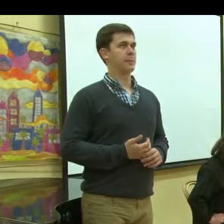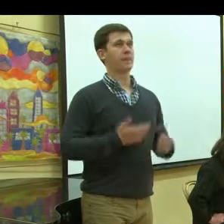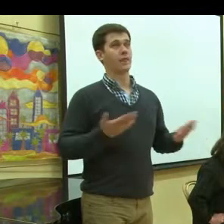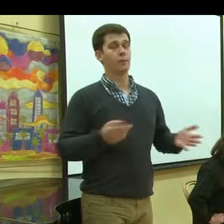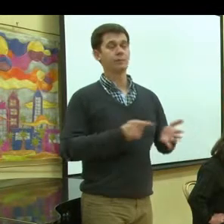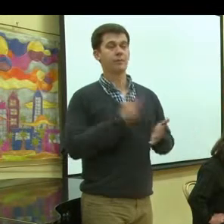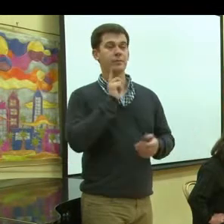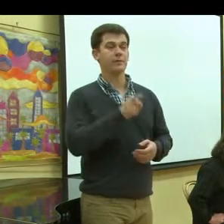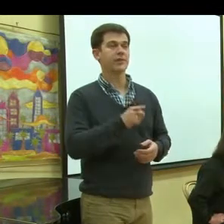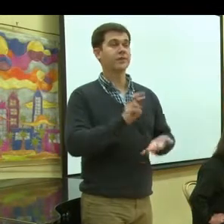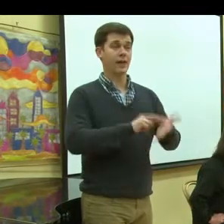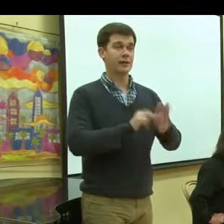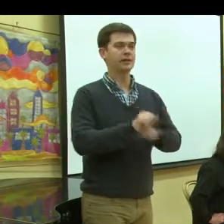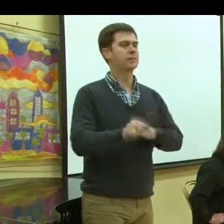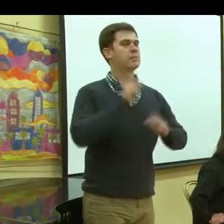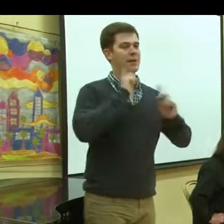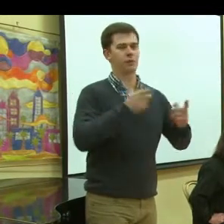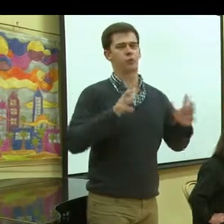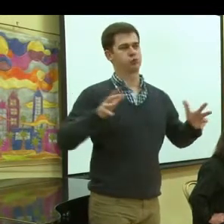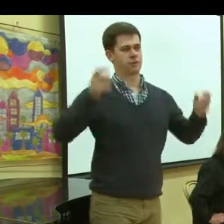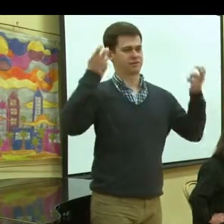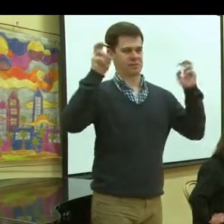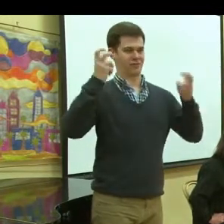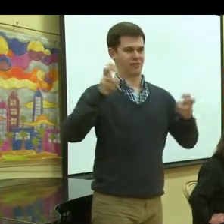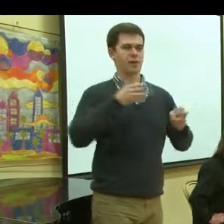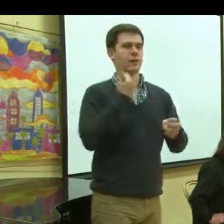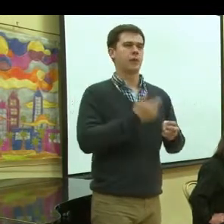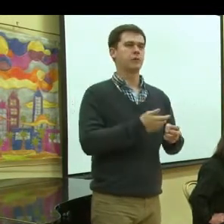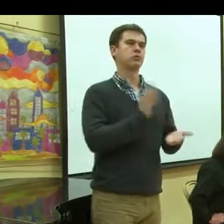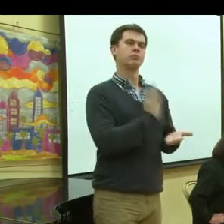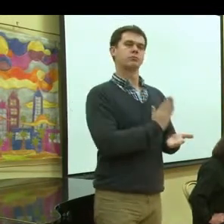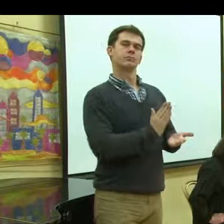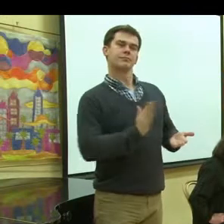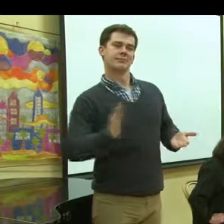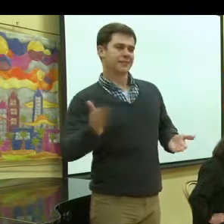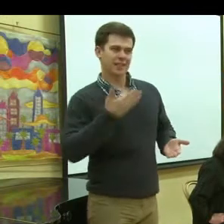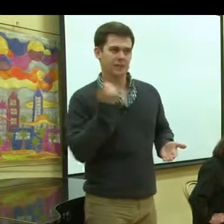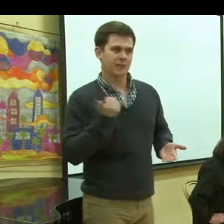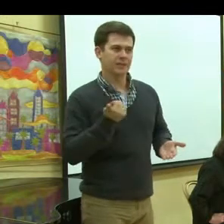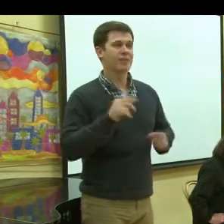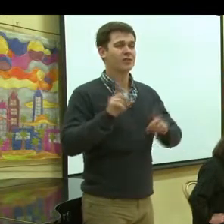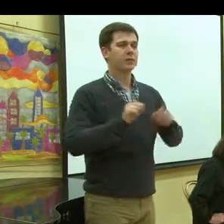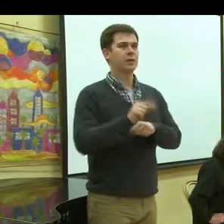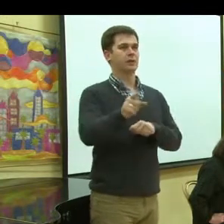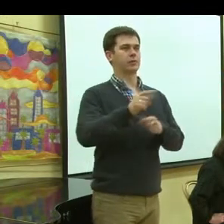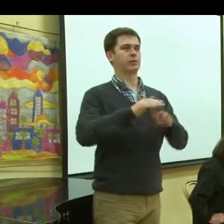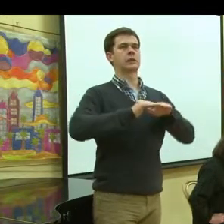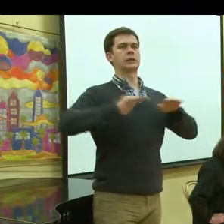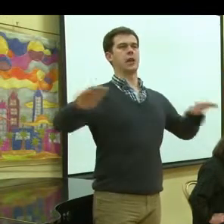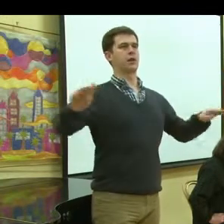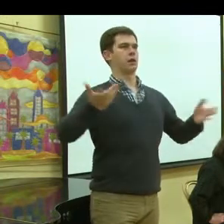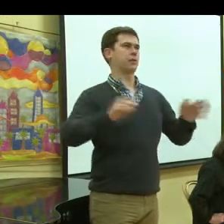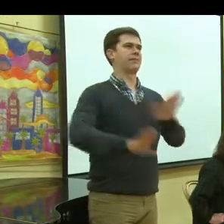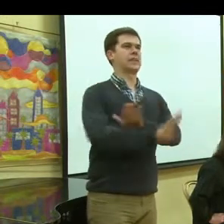Tak więc jest to na pewno taniec improwizowany, nie ma jakby choreografii. Oczywiście to tango, które gdzieś widzimy na scenie, czasami ono ma